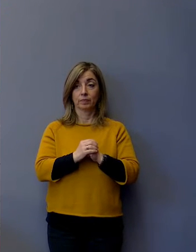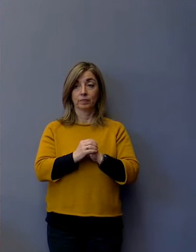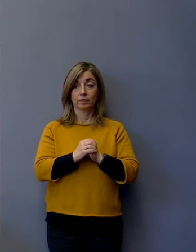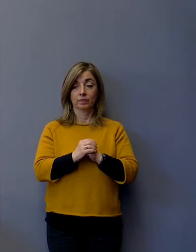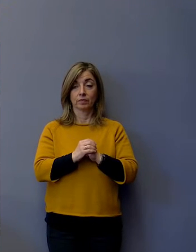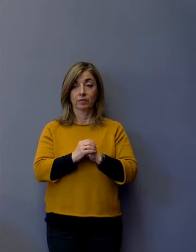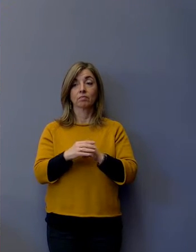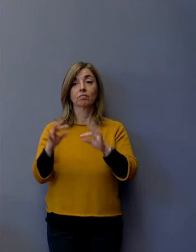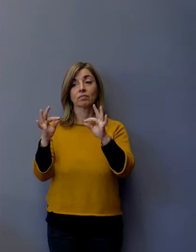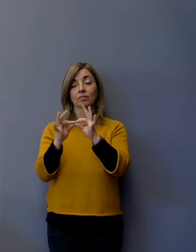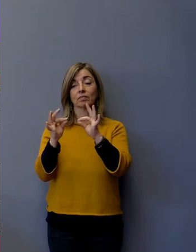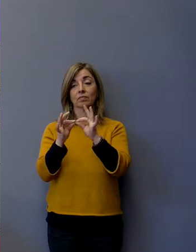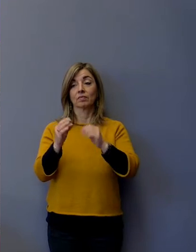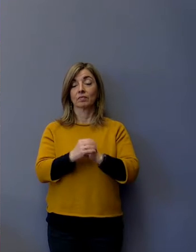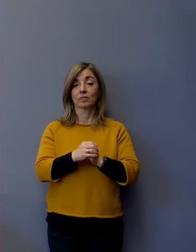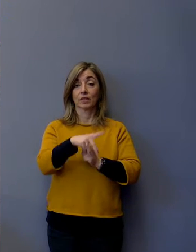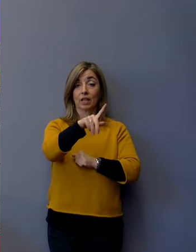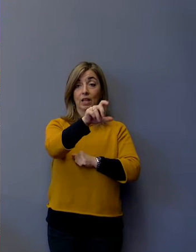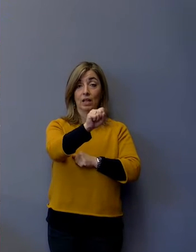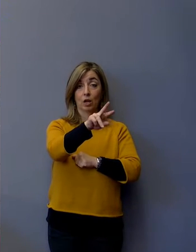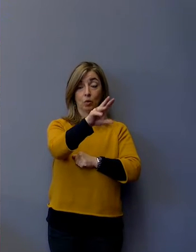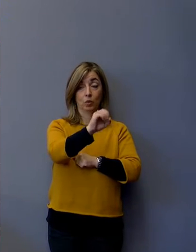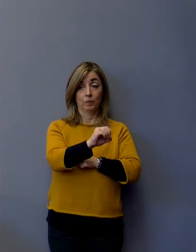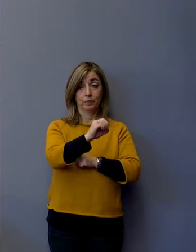amorevole consigliera lauro